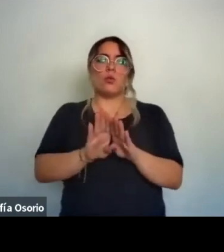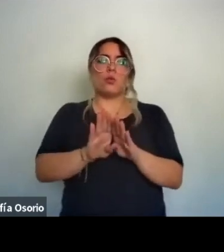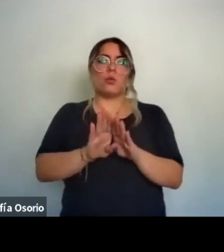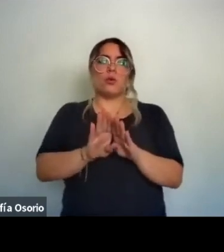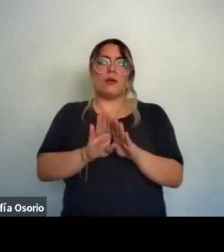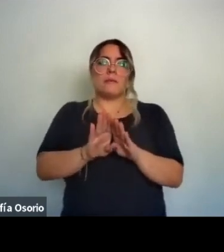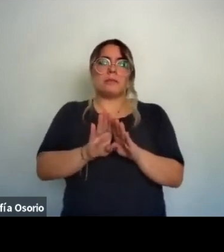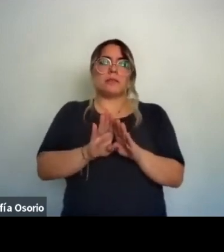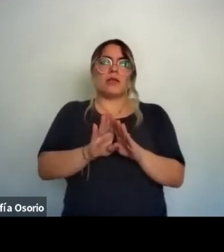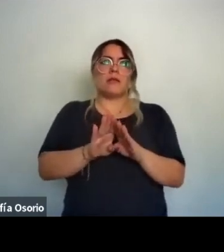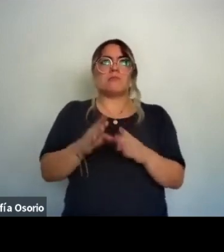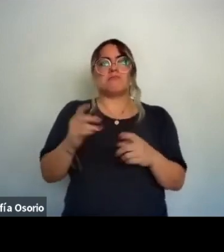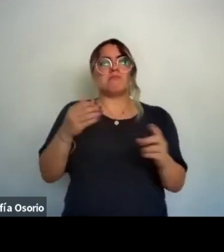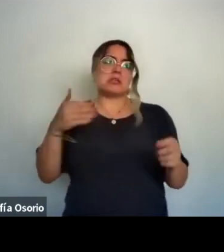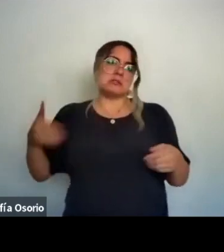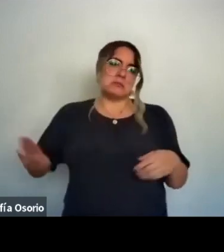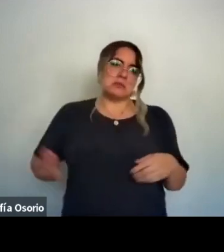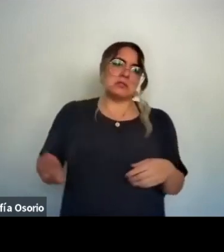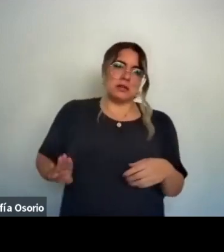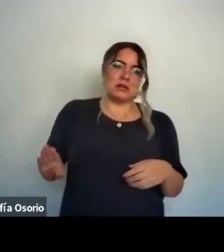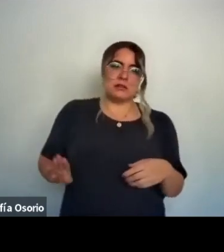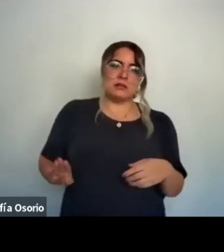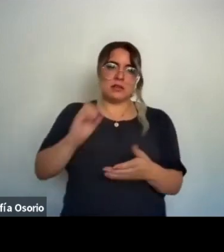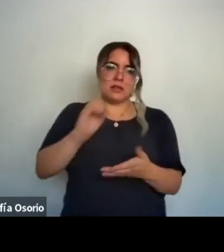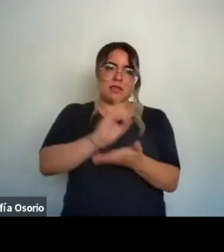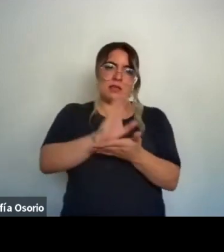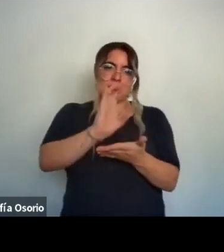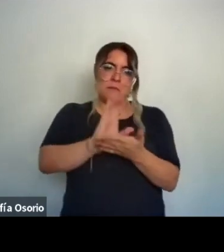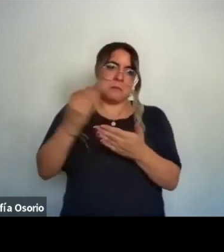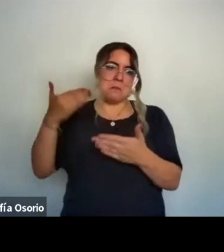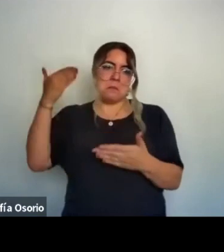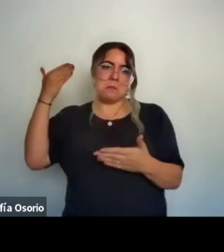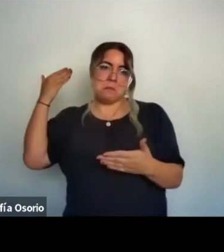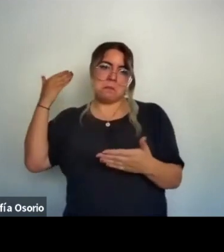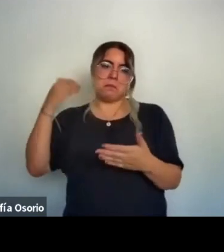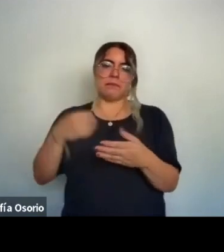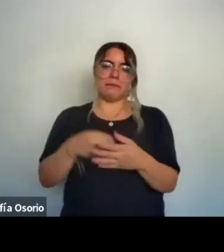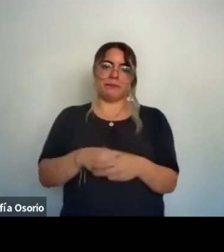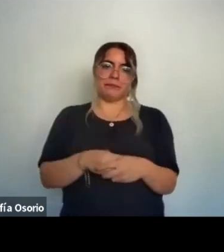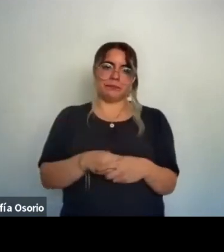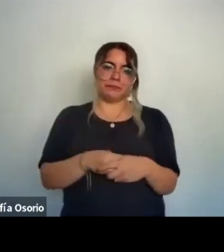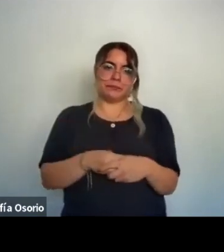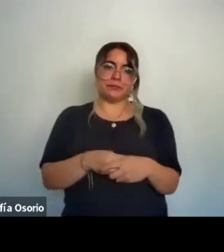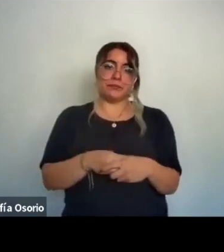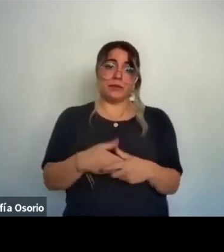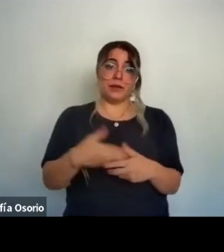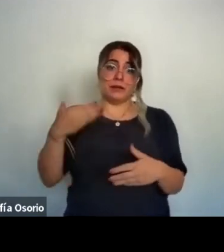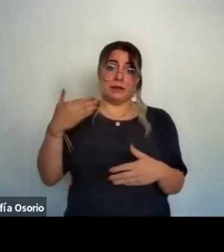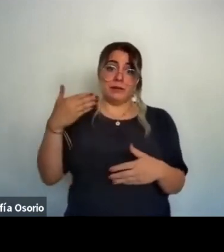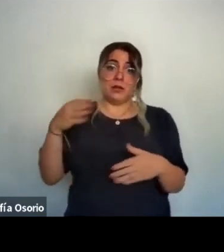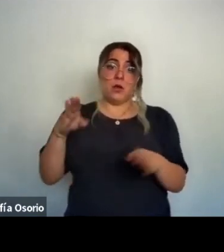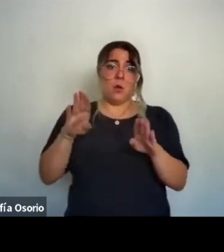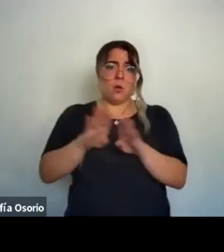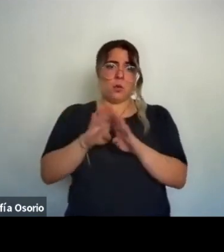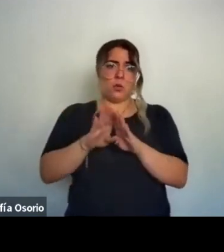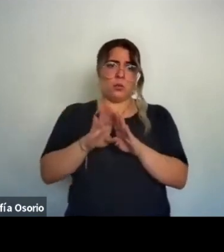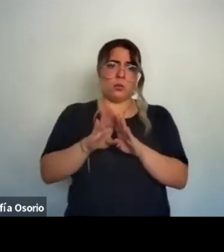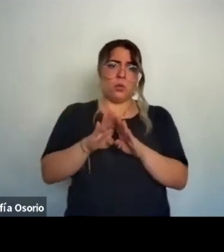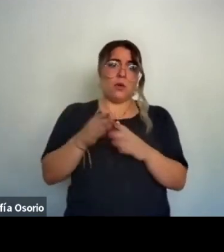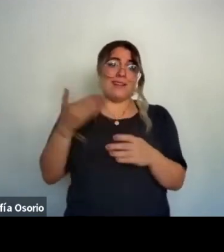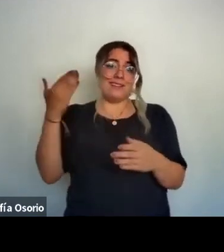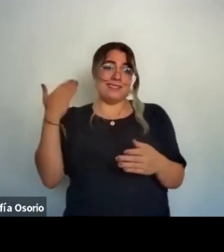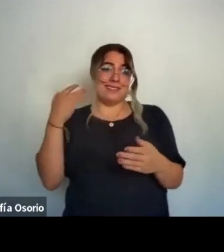servir si es que les dan la rehabilitación necesaria para poderlos reintegrar.